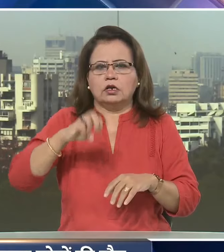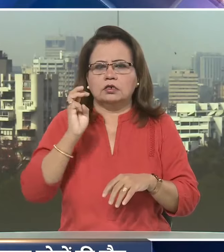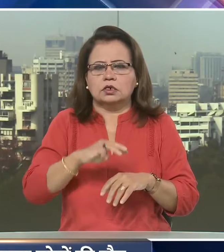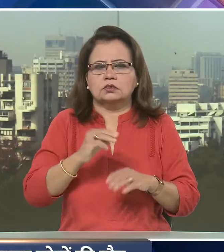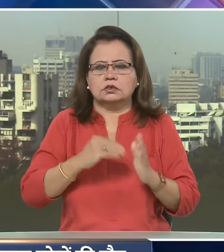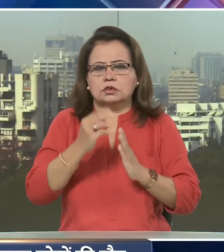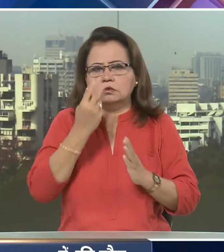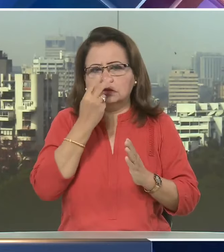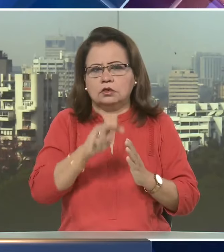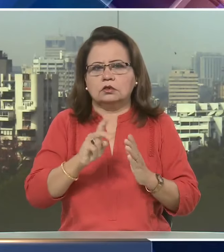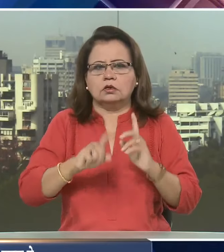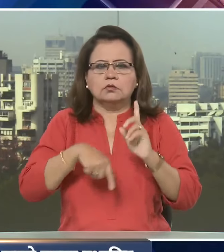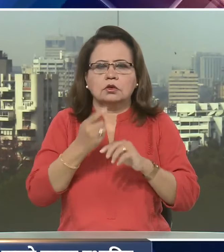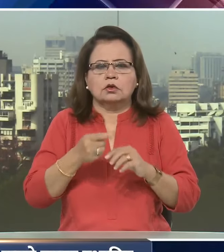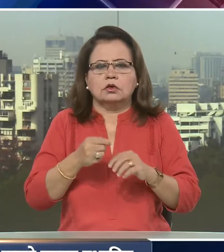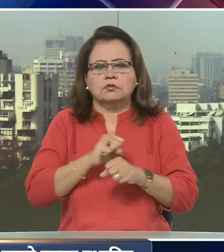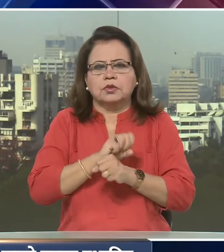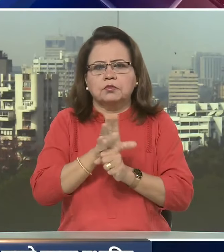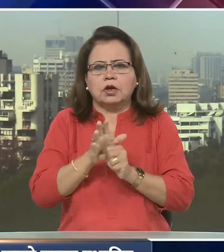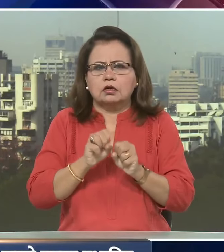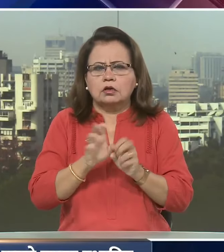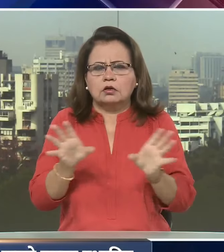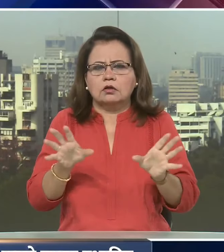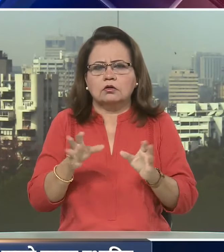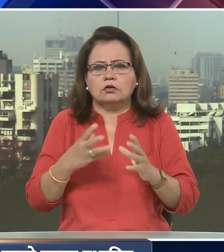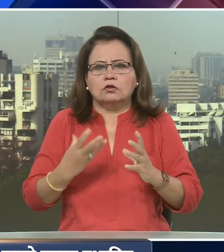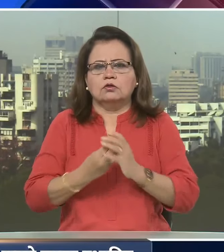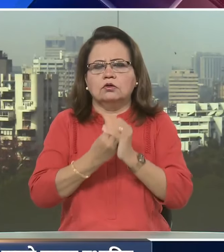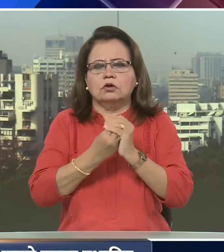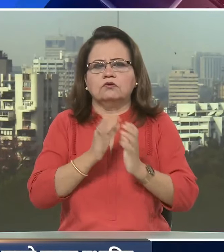मामले सामने आने के बाद संक्रमण के कुल मामले बढ़कर